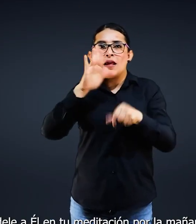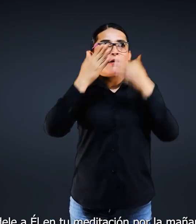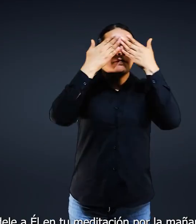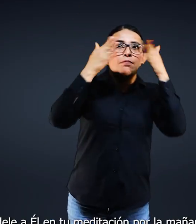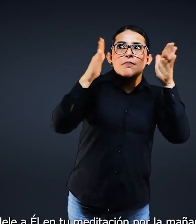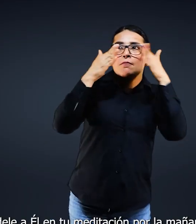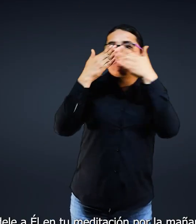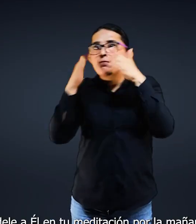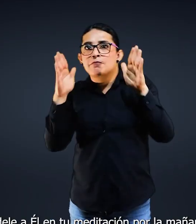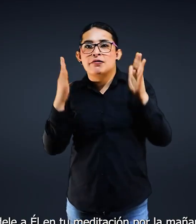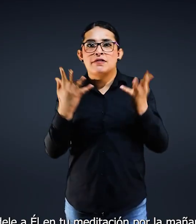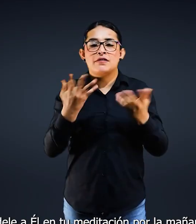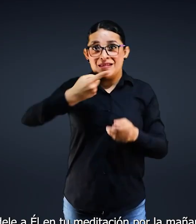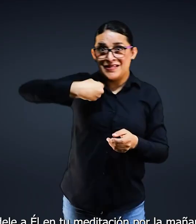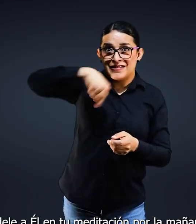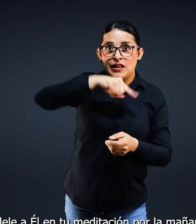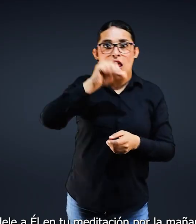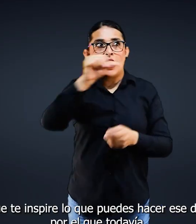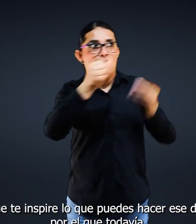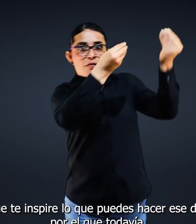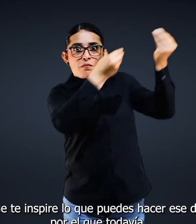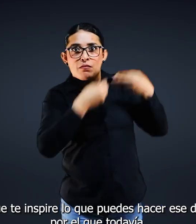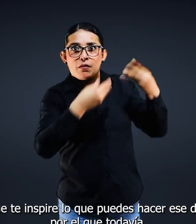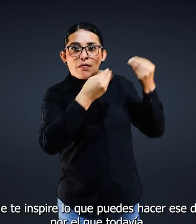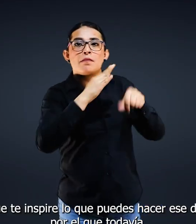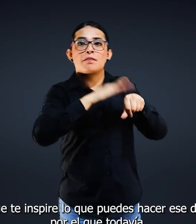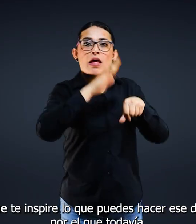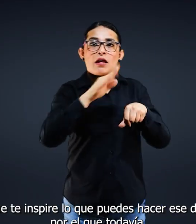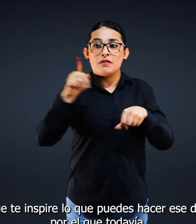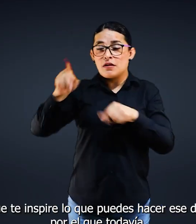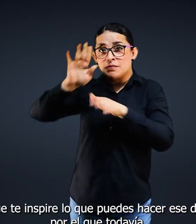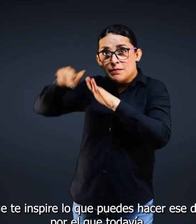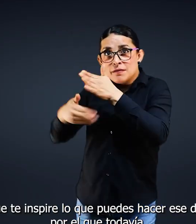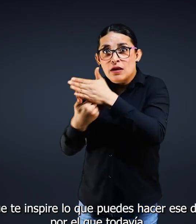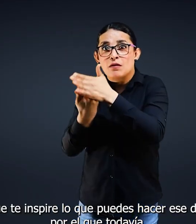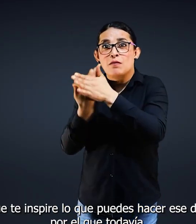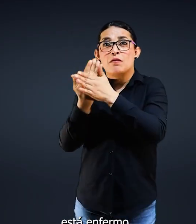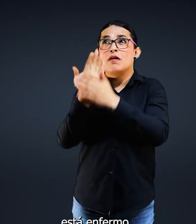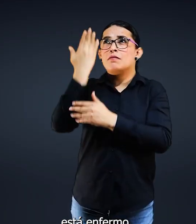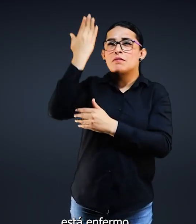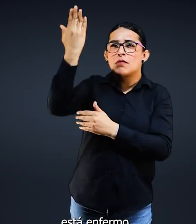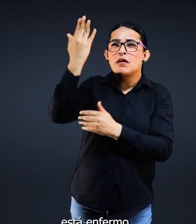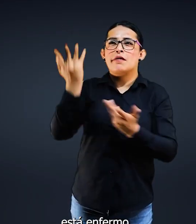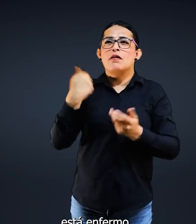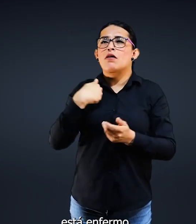Pídele a Él, en tu meditación por la mañana, que te inspire lo que puedes hacer ese día por el que todavía está enfermo.